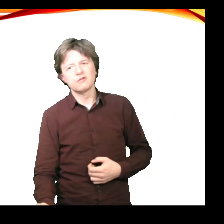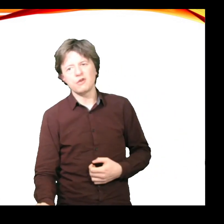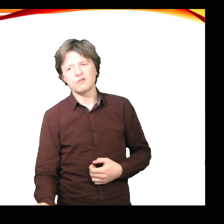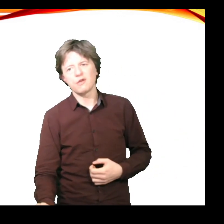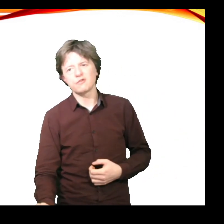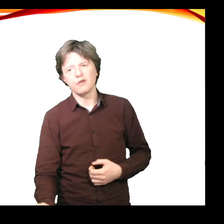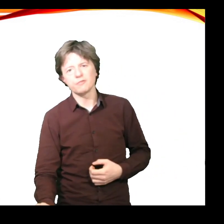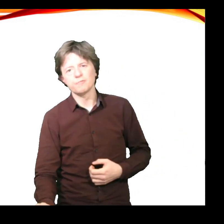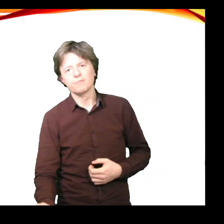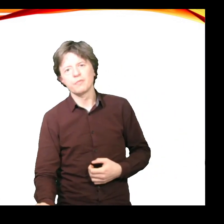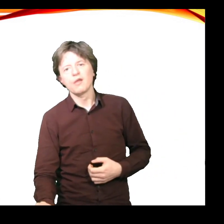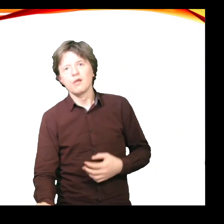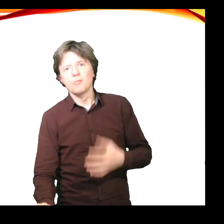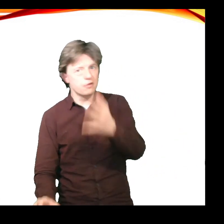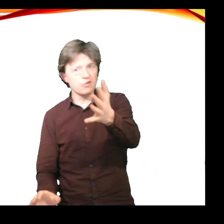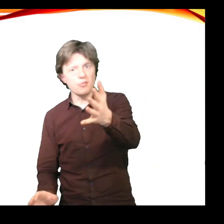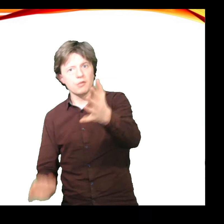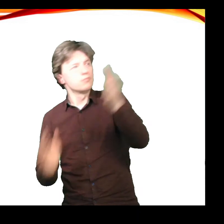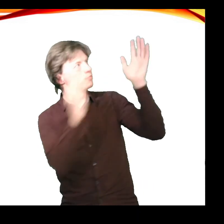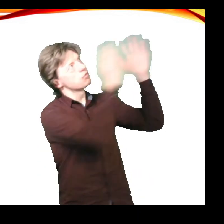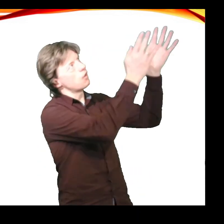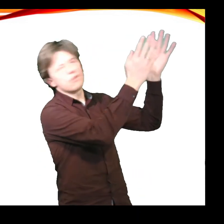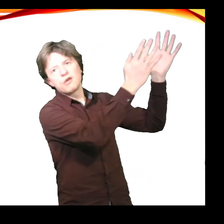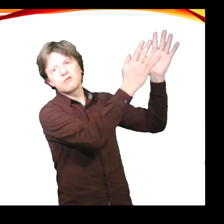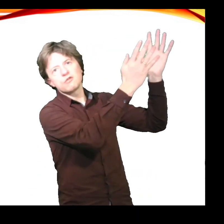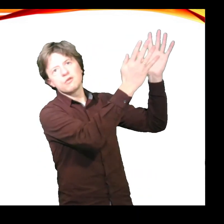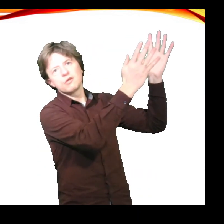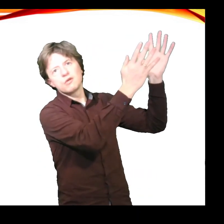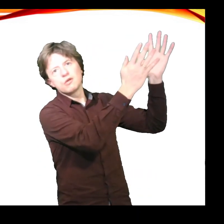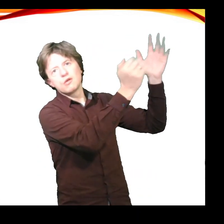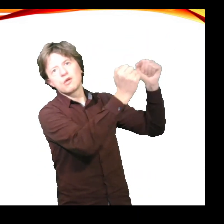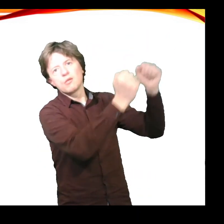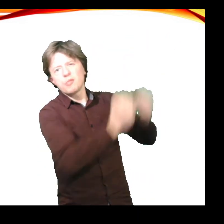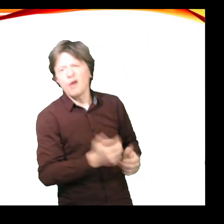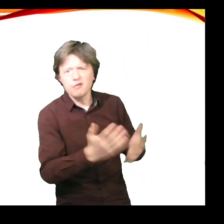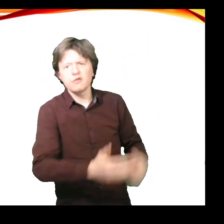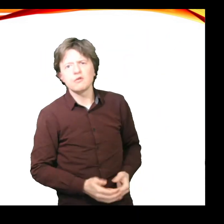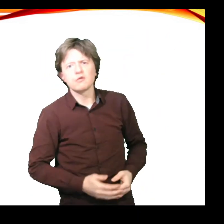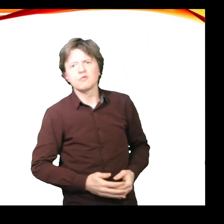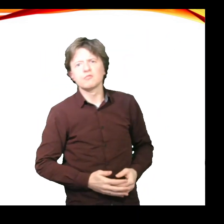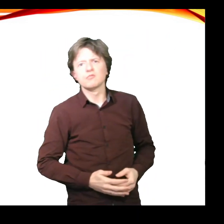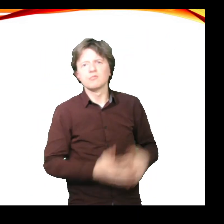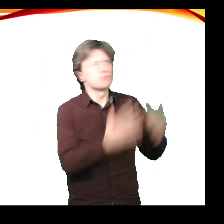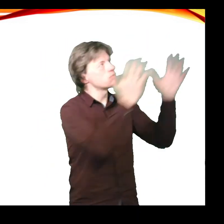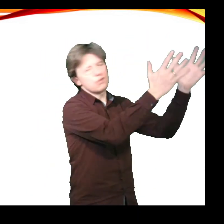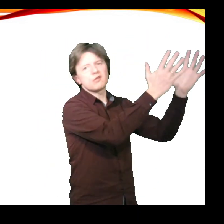zicht herstelt. Ben je somber? Kijk naar Jezus. Ben je angstig? Kijk naar